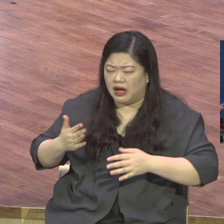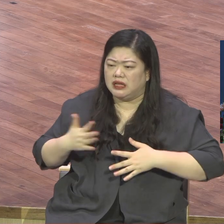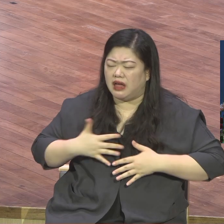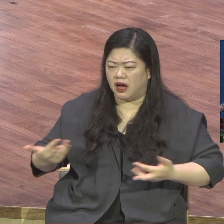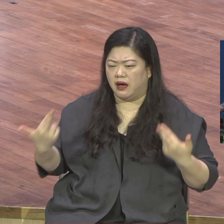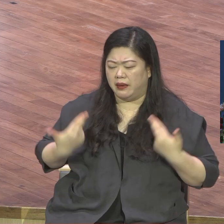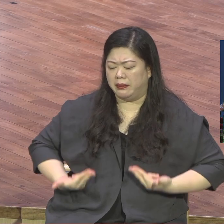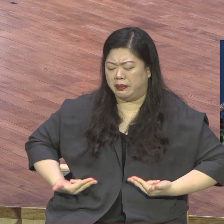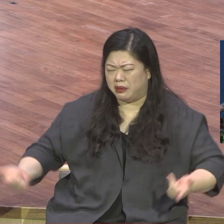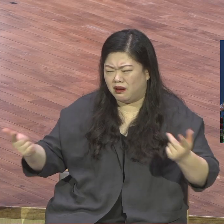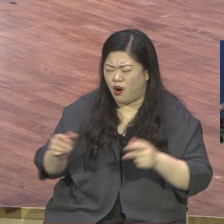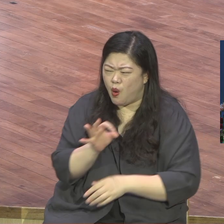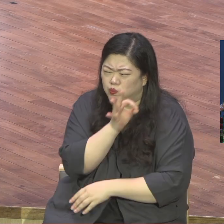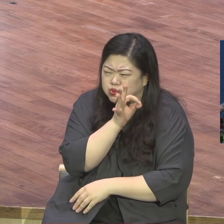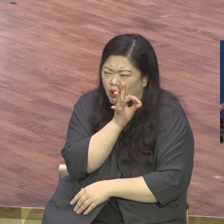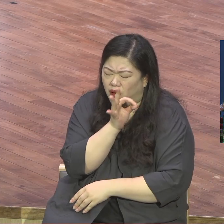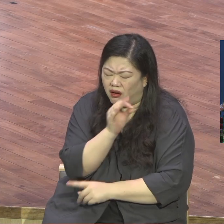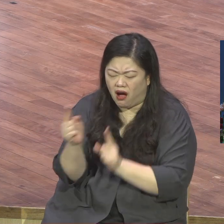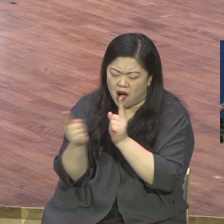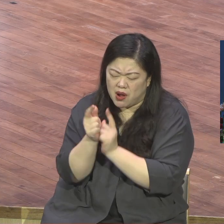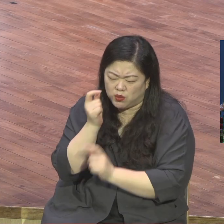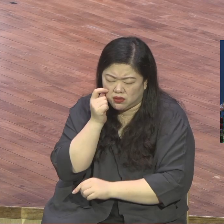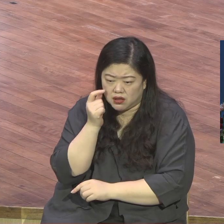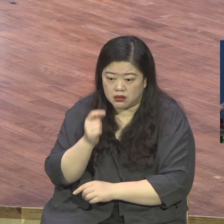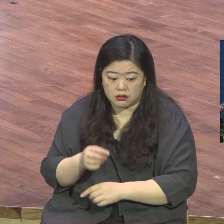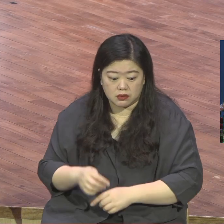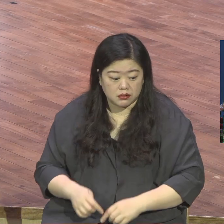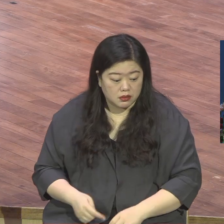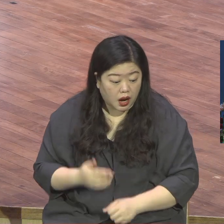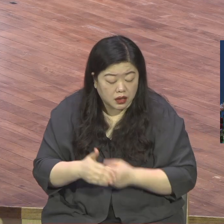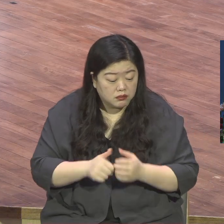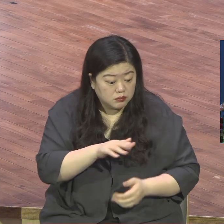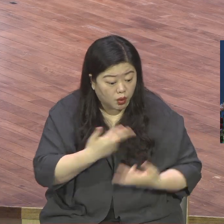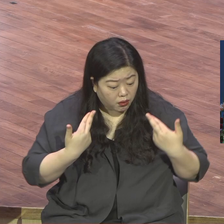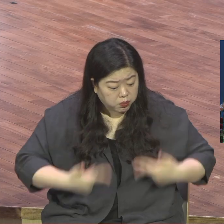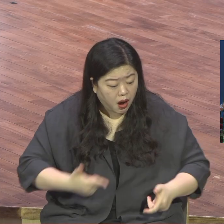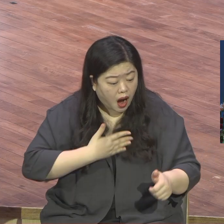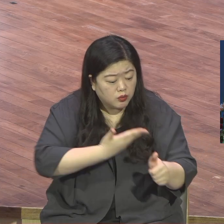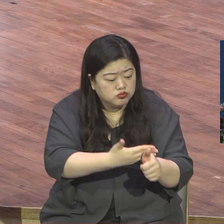벌거벗었으므로. 자, 근데 더 안타까운 것은요.